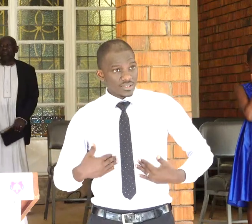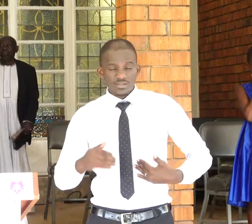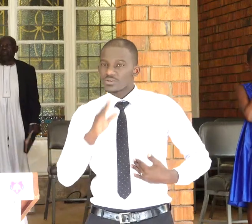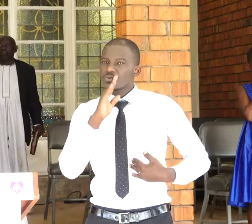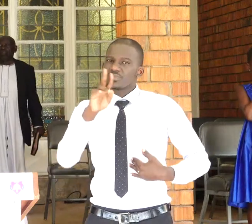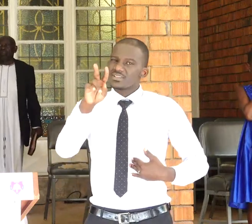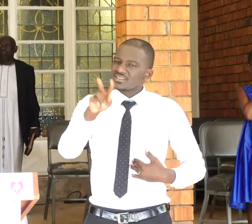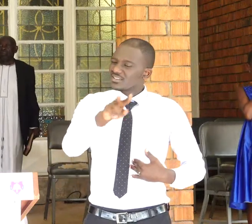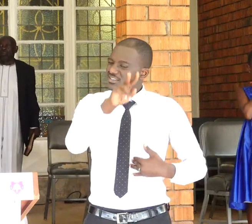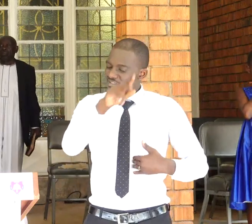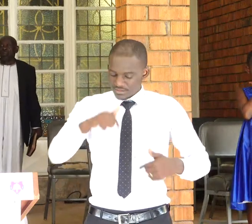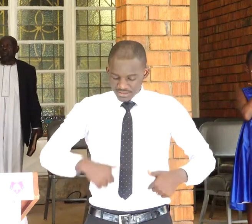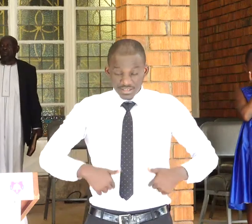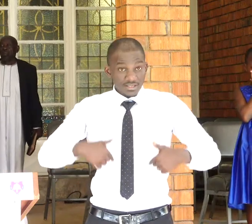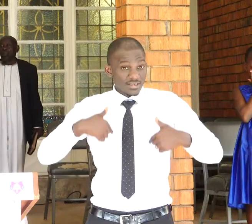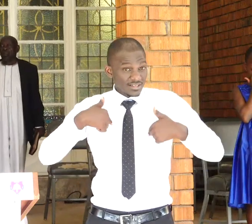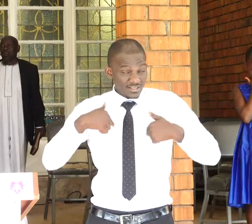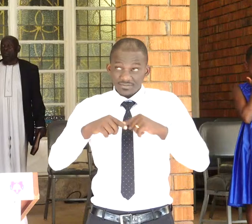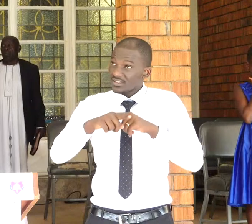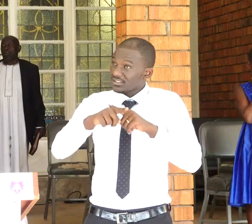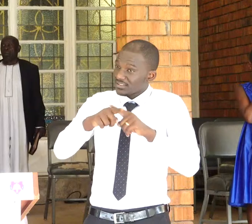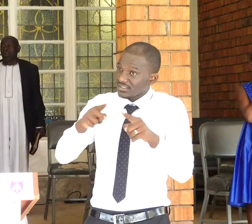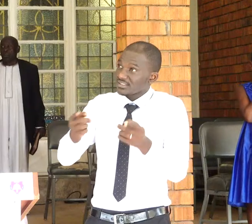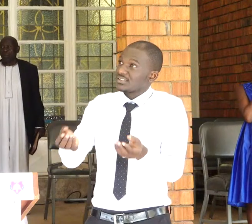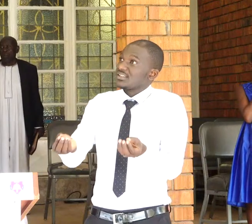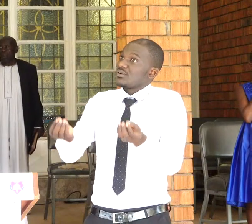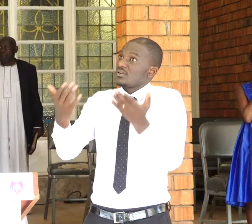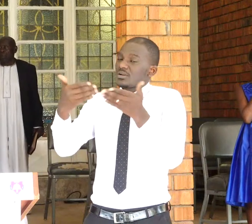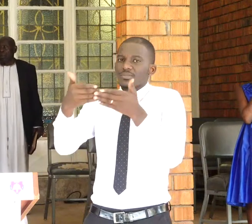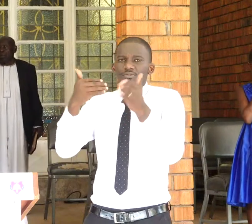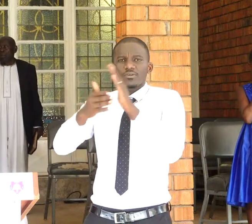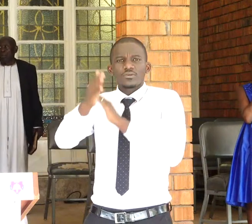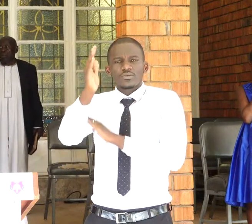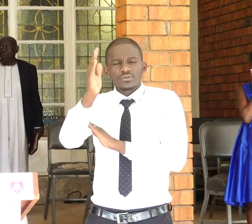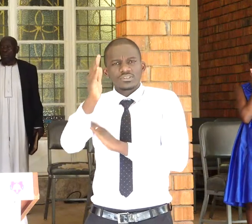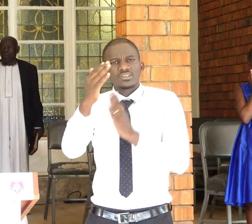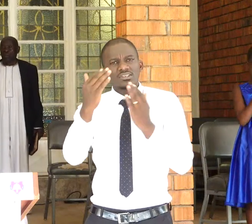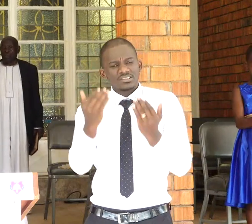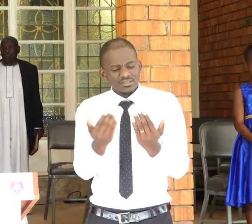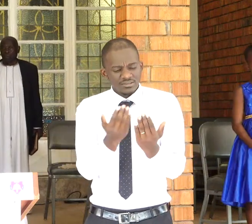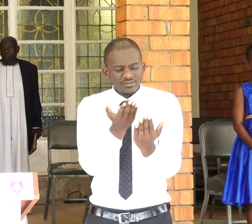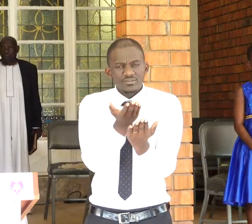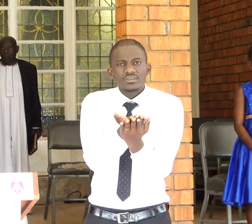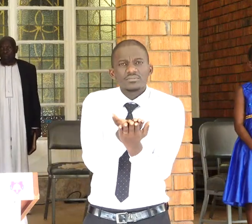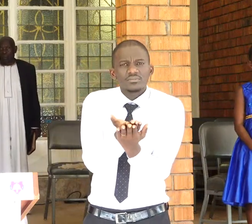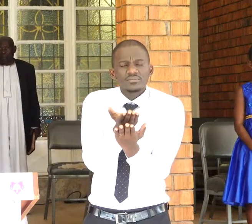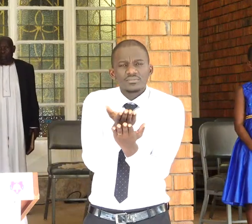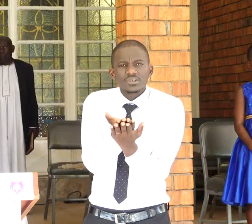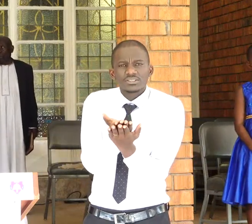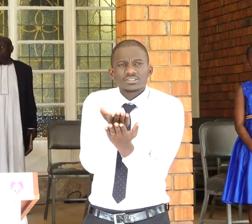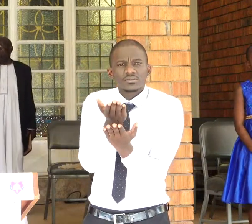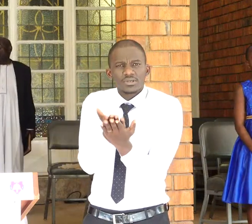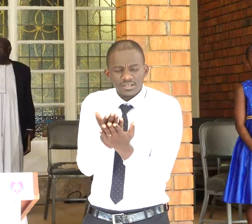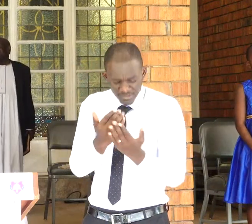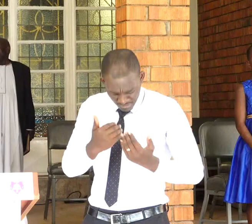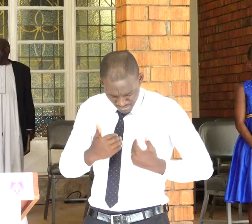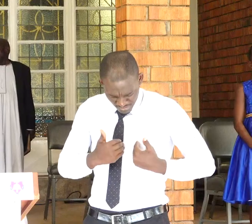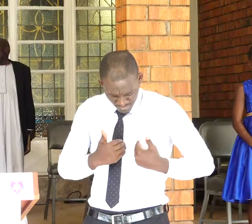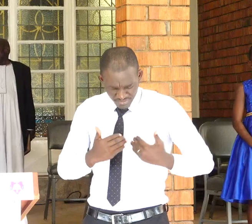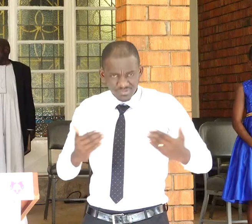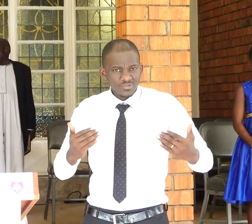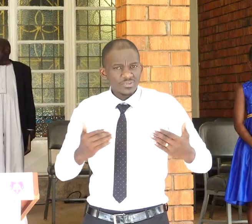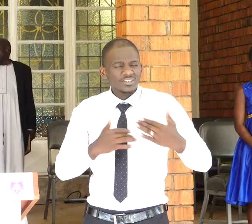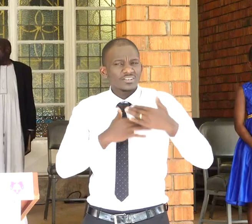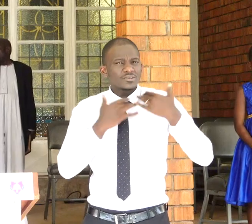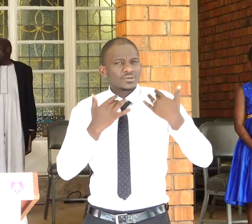ennamu mu maaso ga Katonda kyenva mbasaba muyuze emitima gyammwe